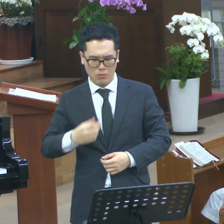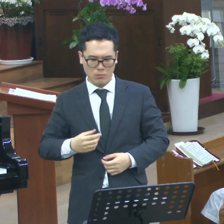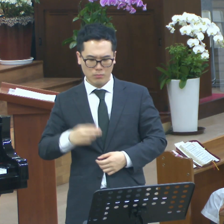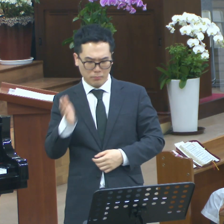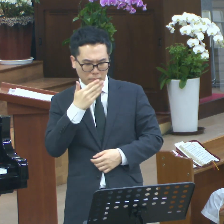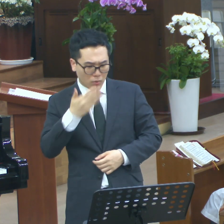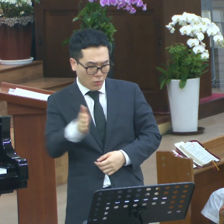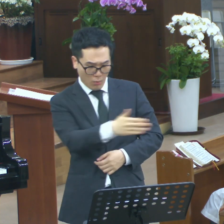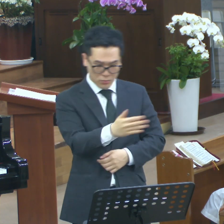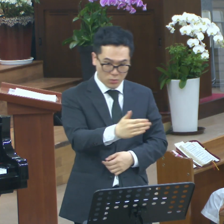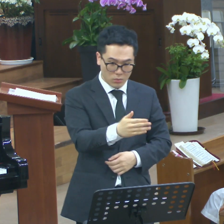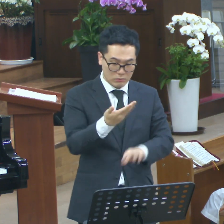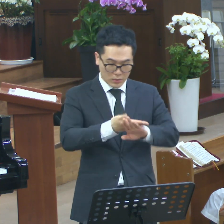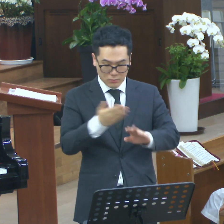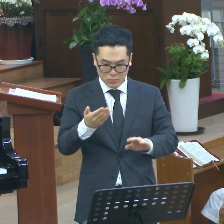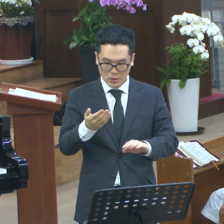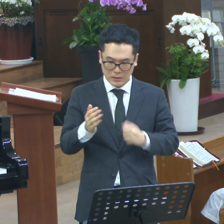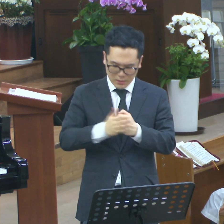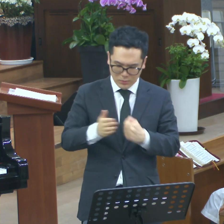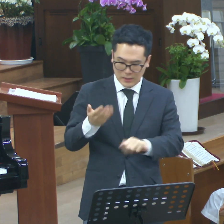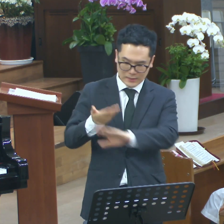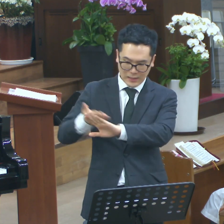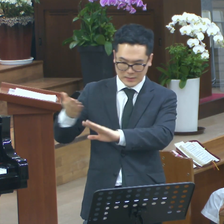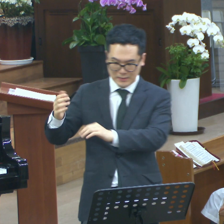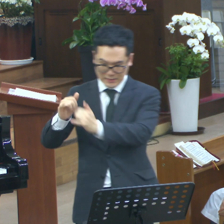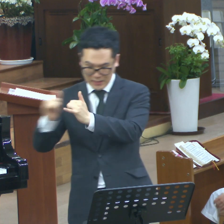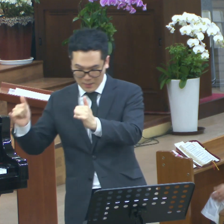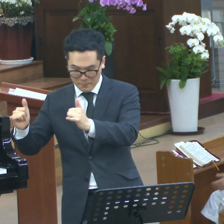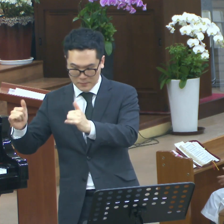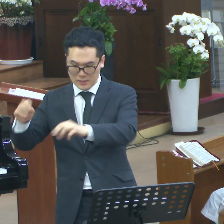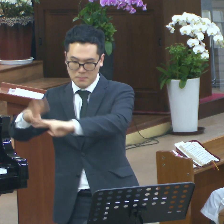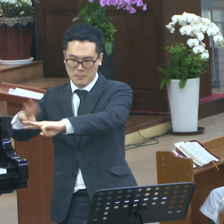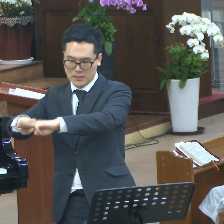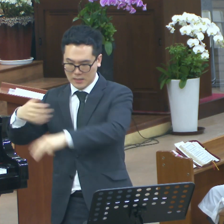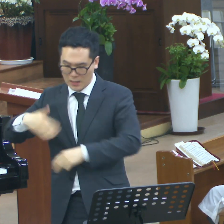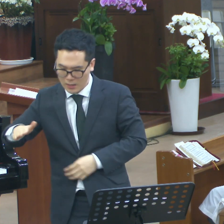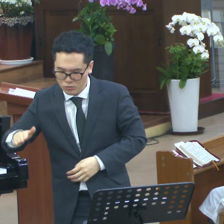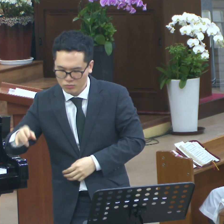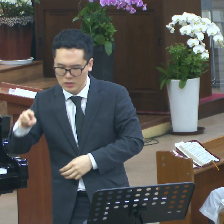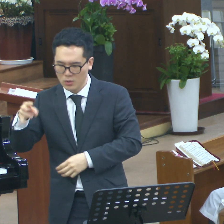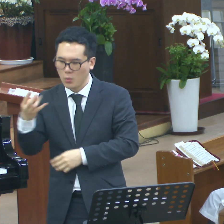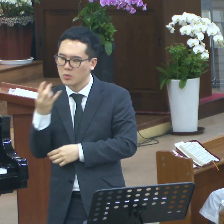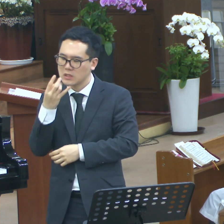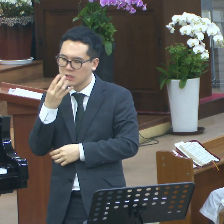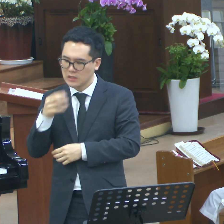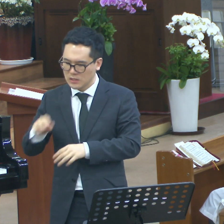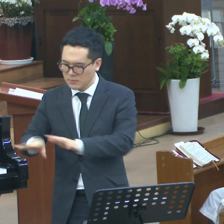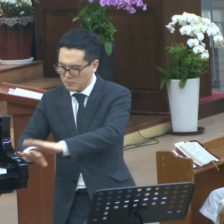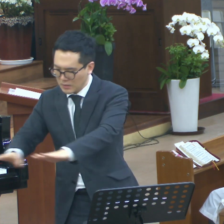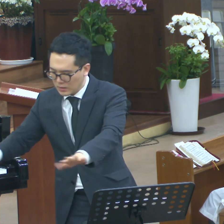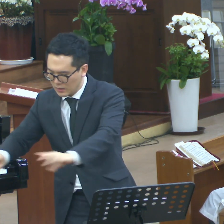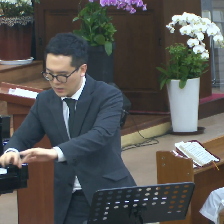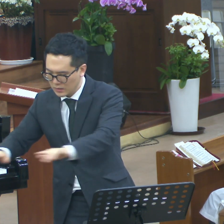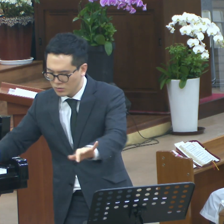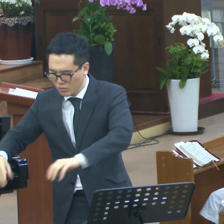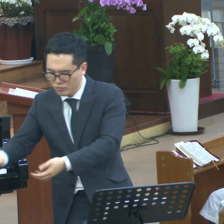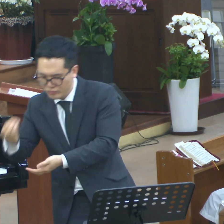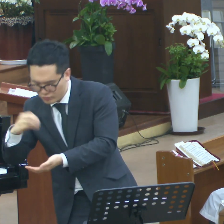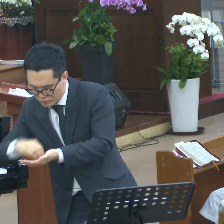때 떨어진 것을 주웠어요. 근데 보아스가 부자기 때문에 보리자루 하나 던져주면서 이제 오지 마라, 이거